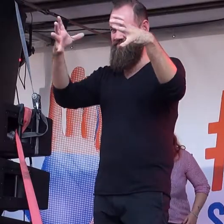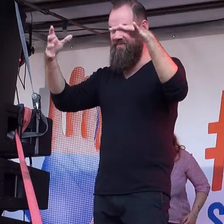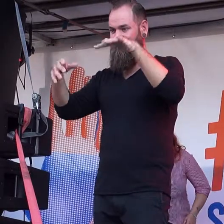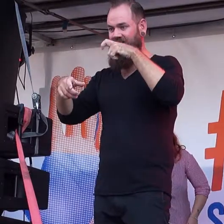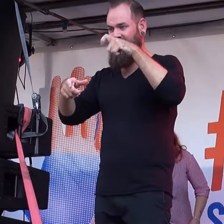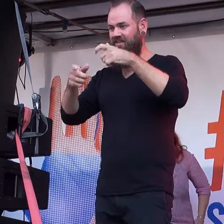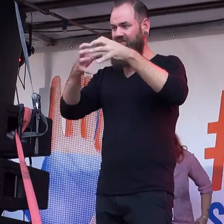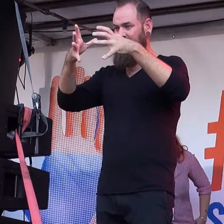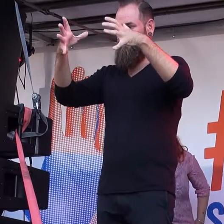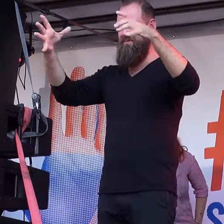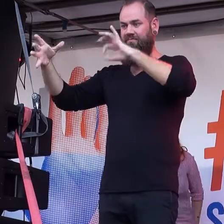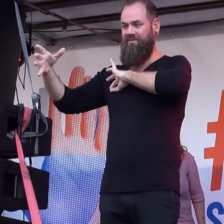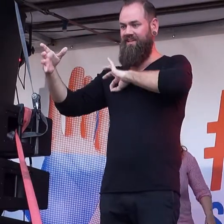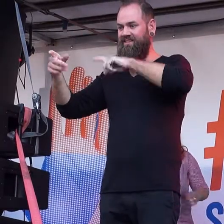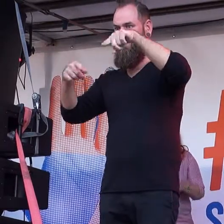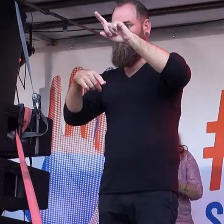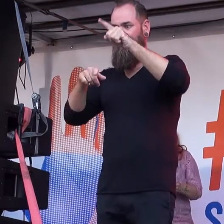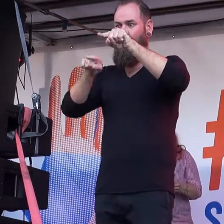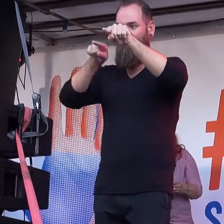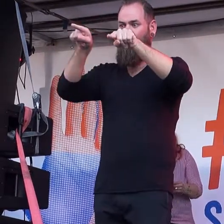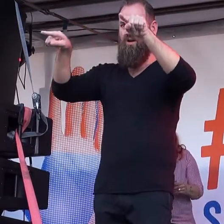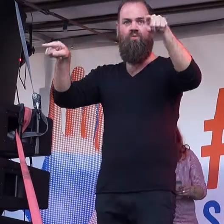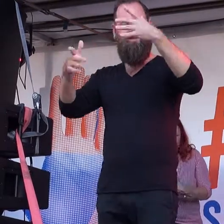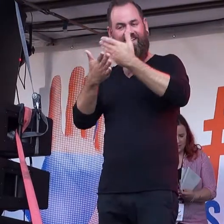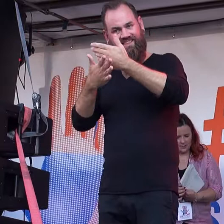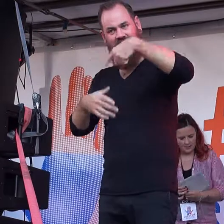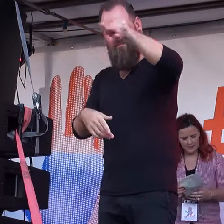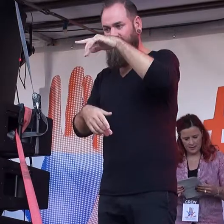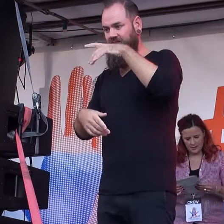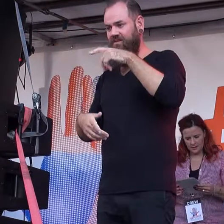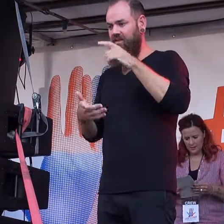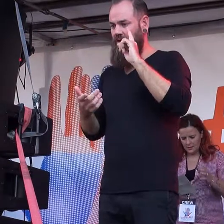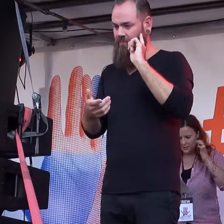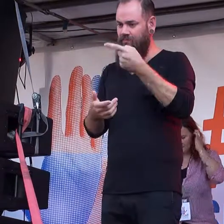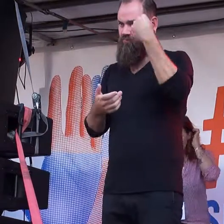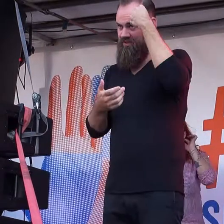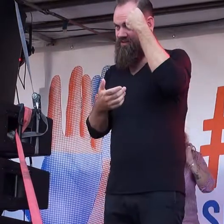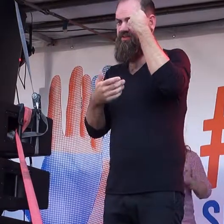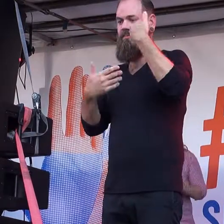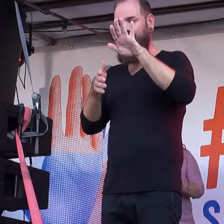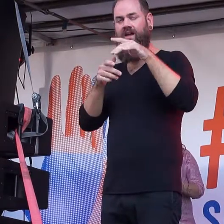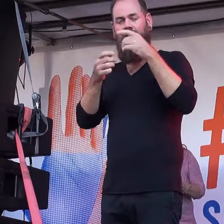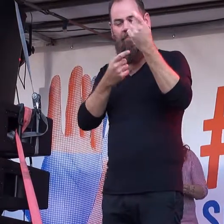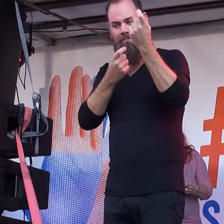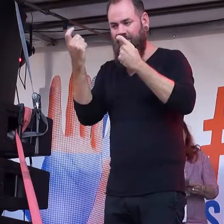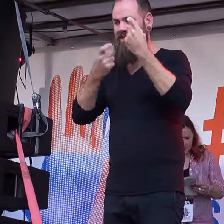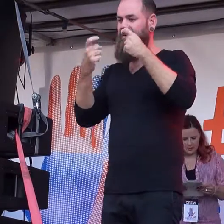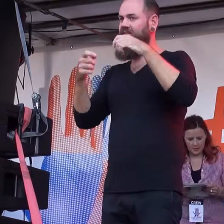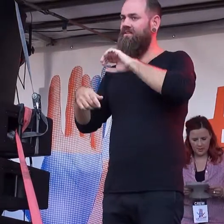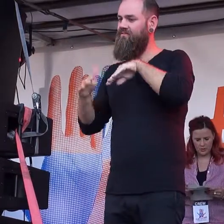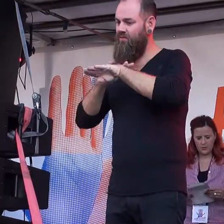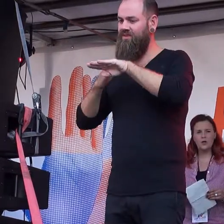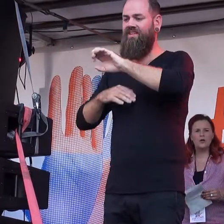sind in dem sich afg strategien zu den themen migration geflüchtete islam kopieren und damit die afg und